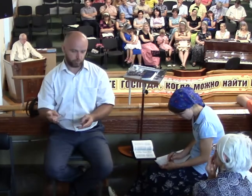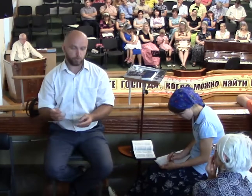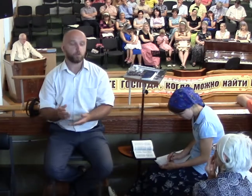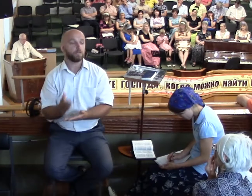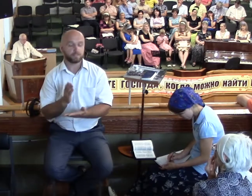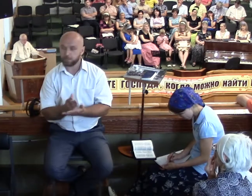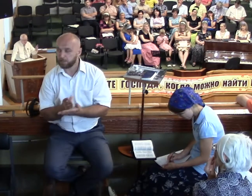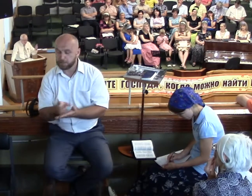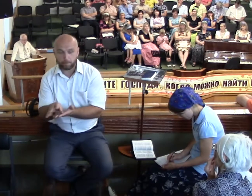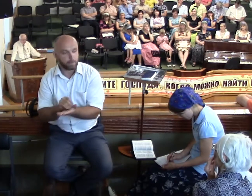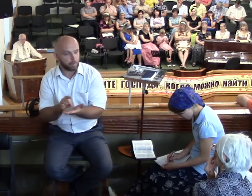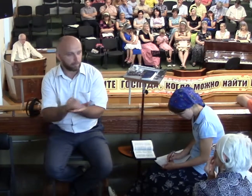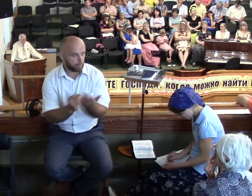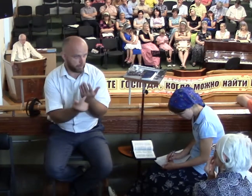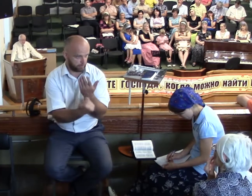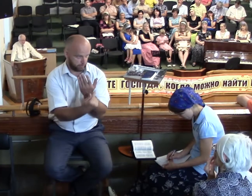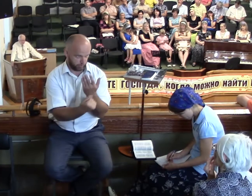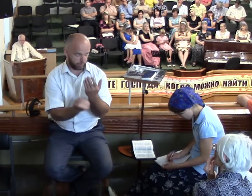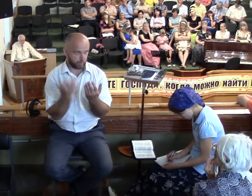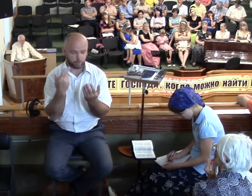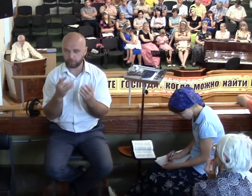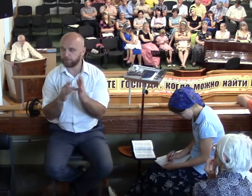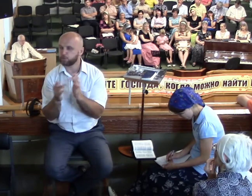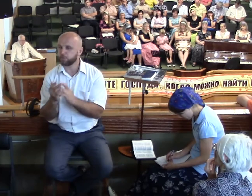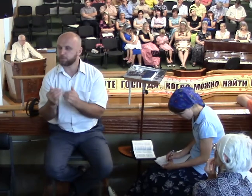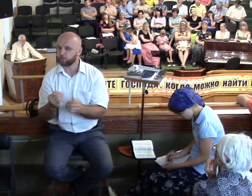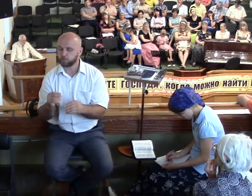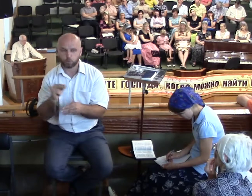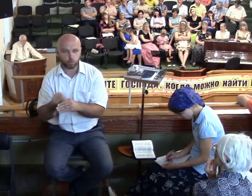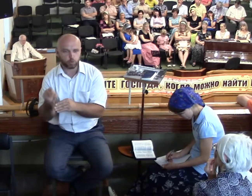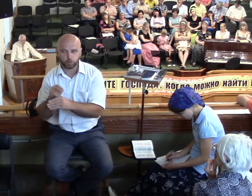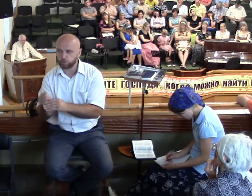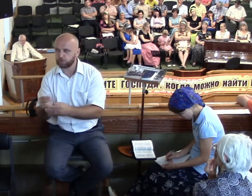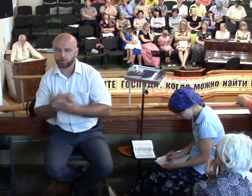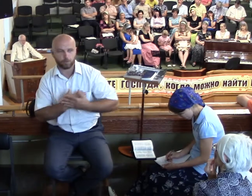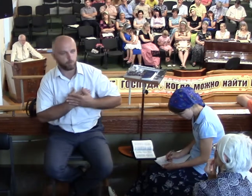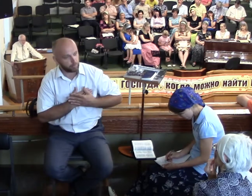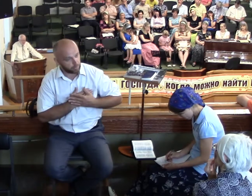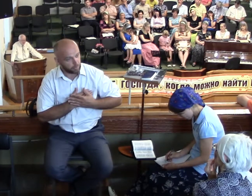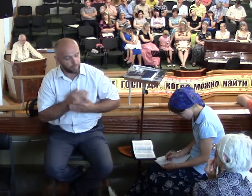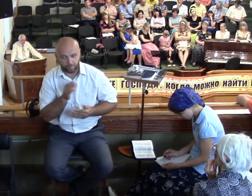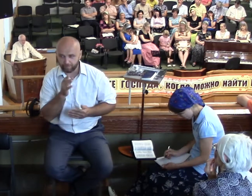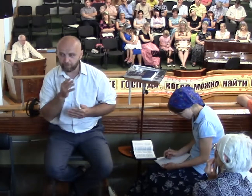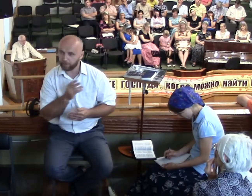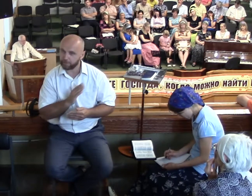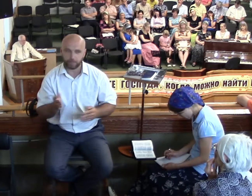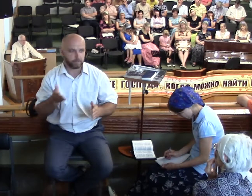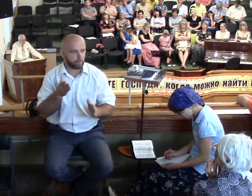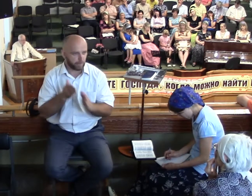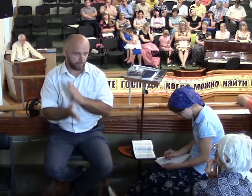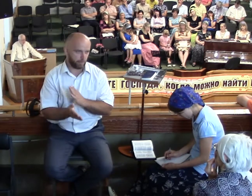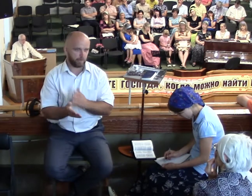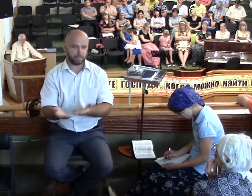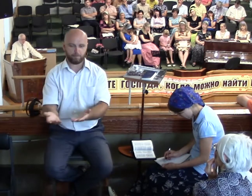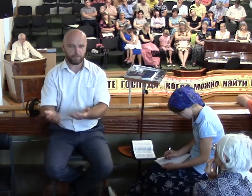Писании, когда Христос учил любить. В те времена, когда не понимали, не принимали, так апостолы